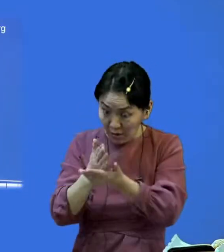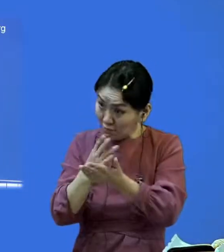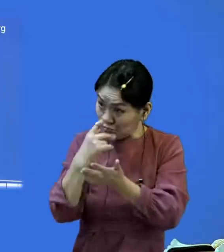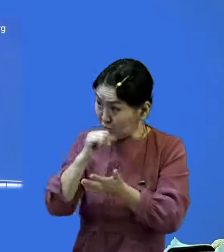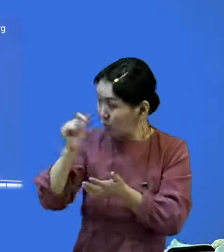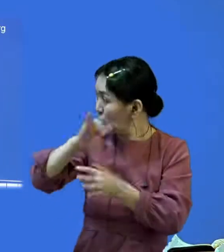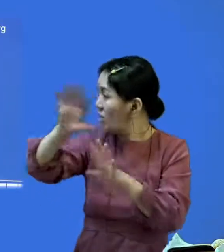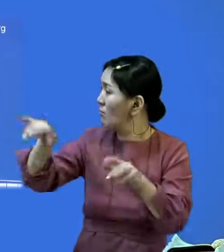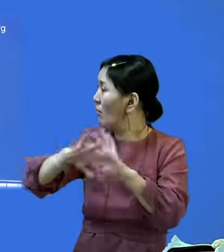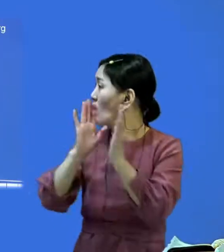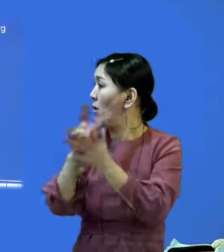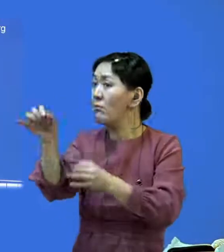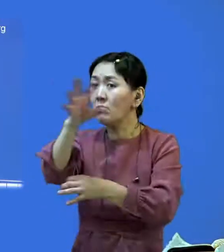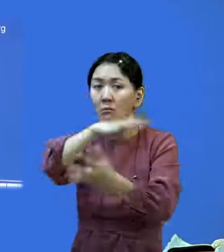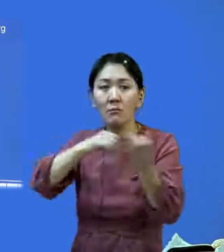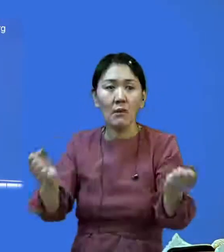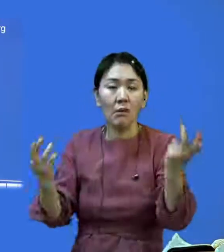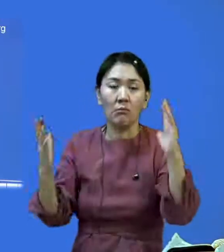гэж үү?